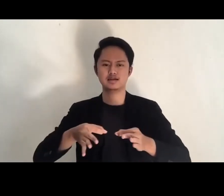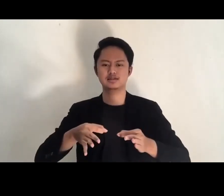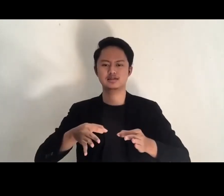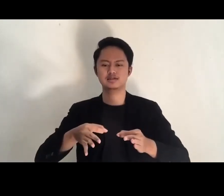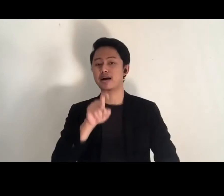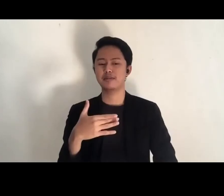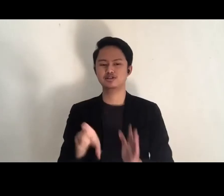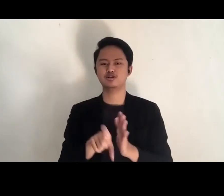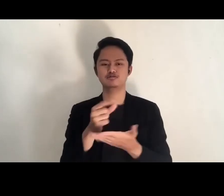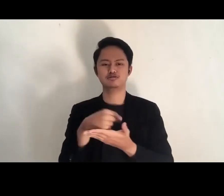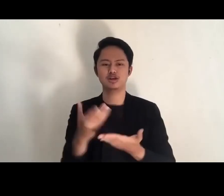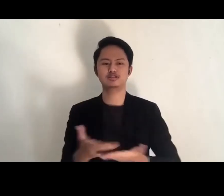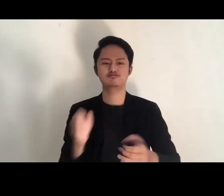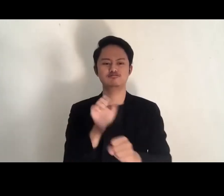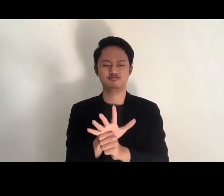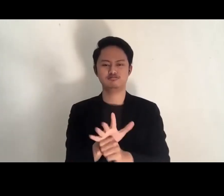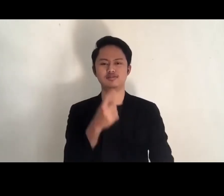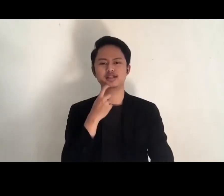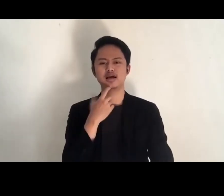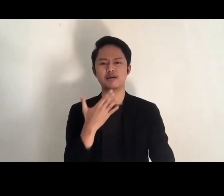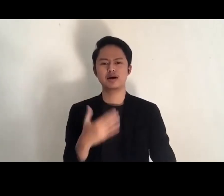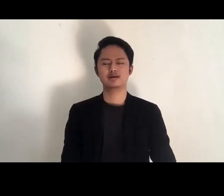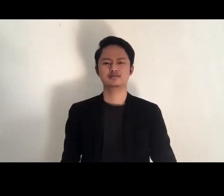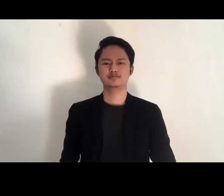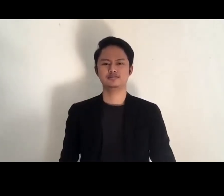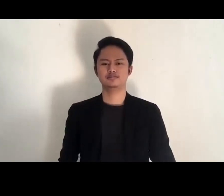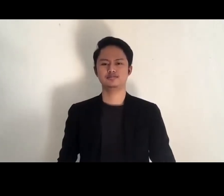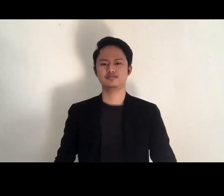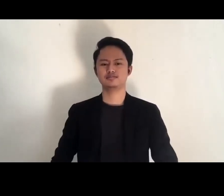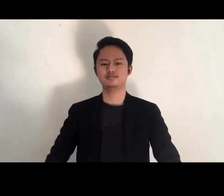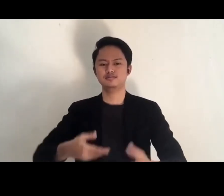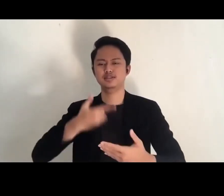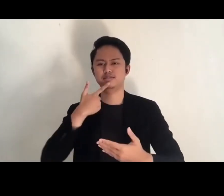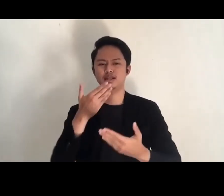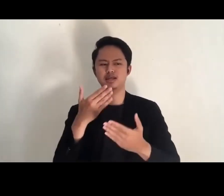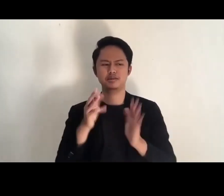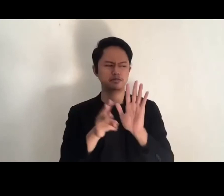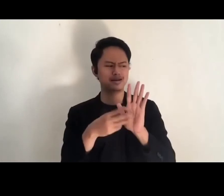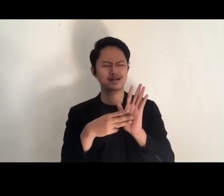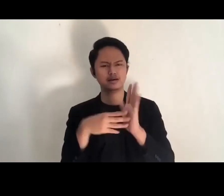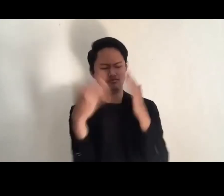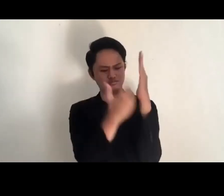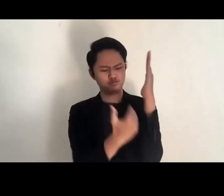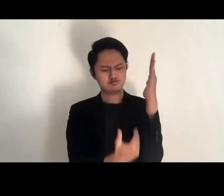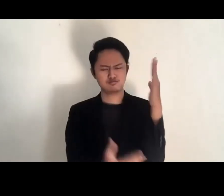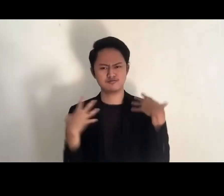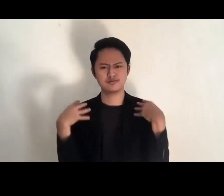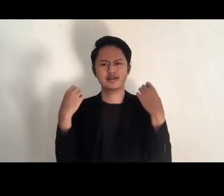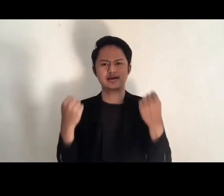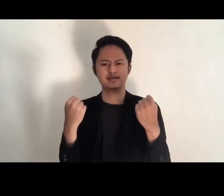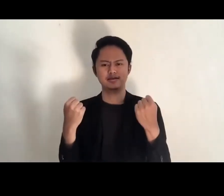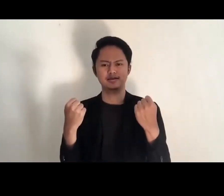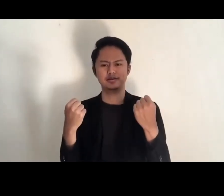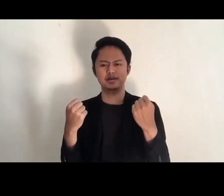pandemi berkenaan dengan kesiapan sarana prasarana standar protokol kesehatan